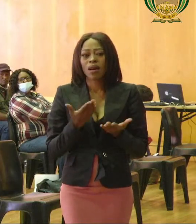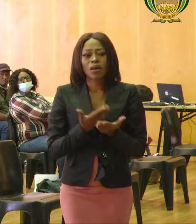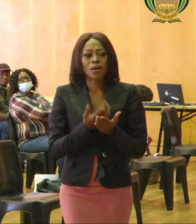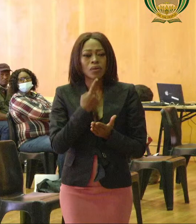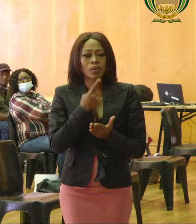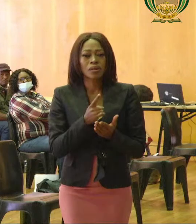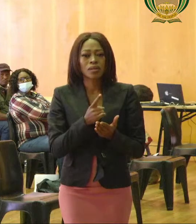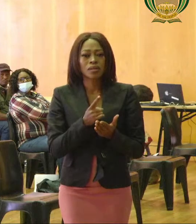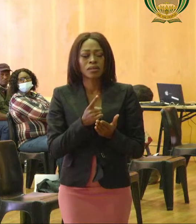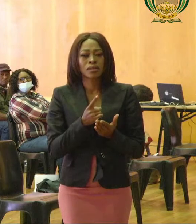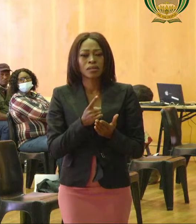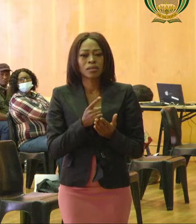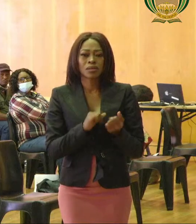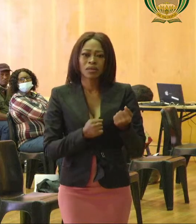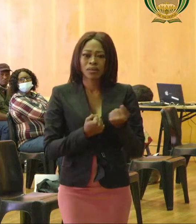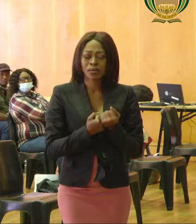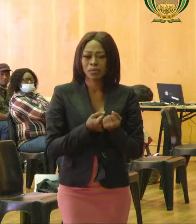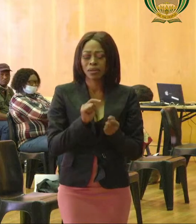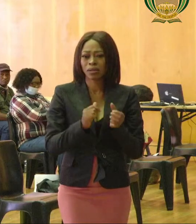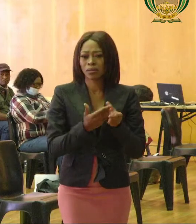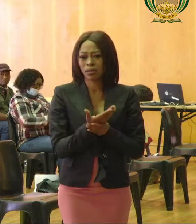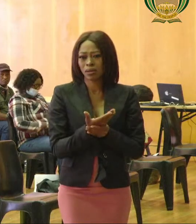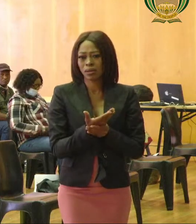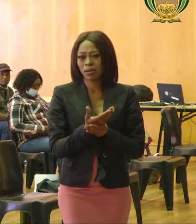zo automatisch, als we teruggaan naar